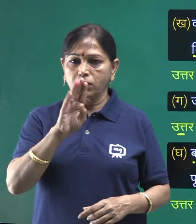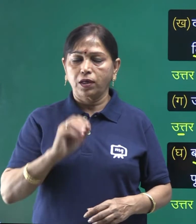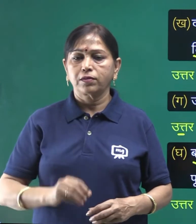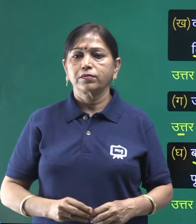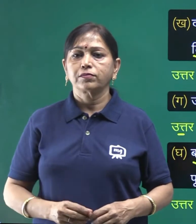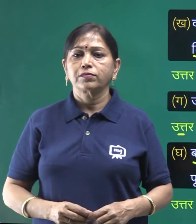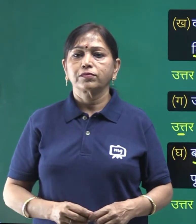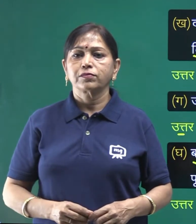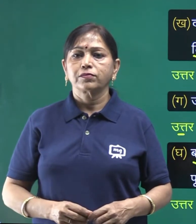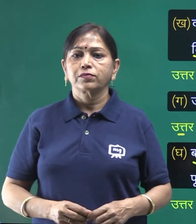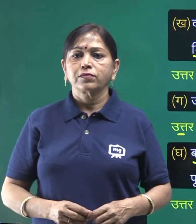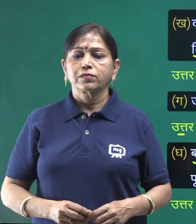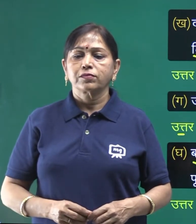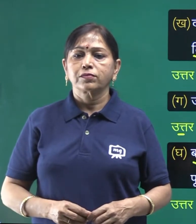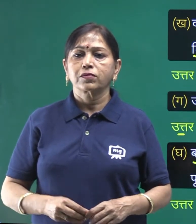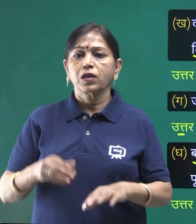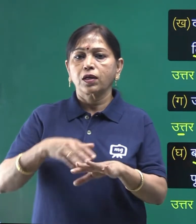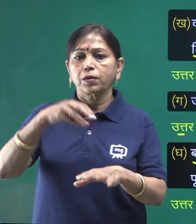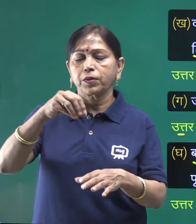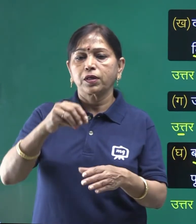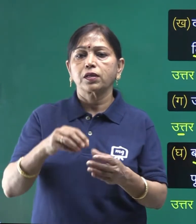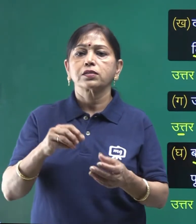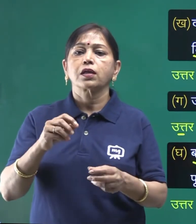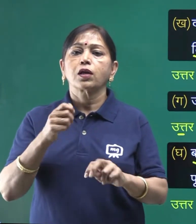4. बालू से लोहे की पिनों को